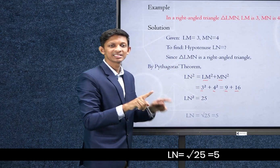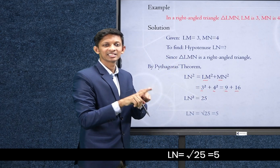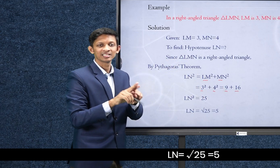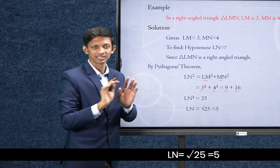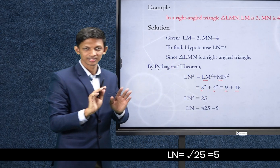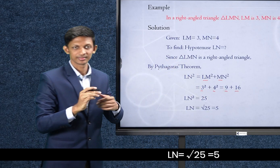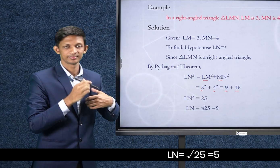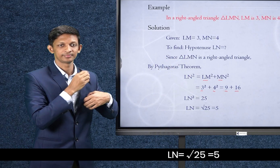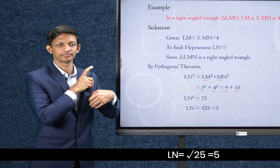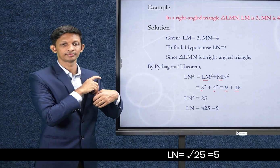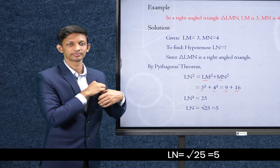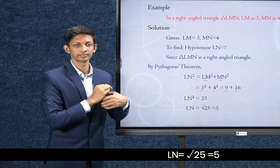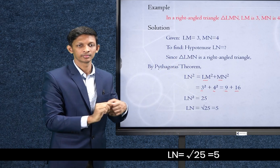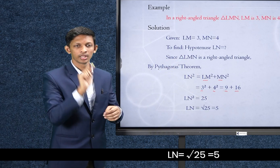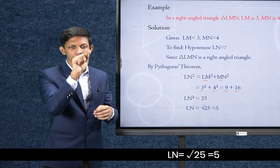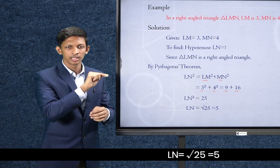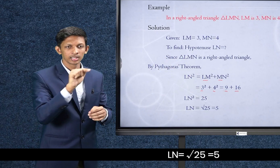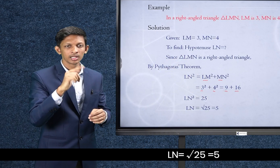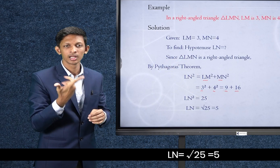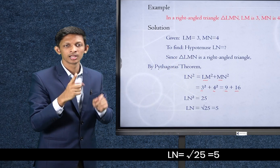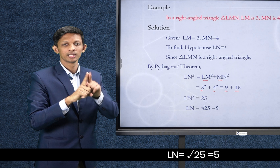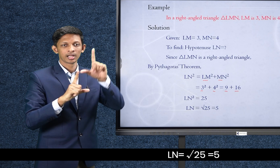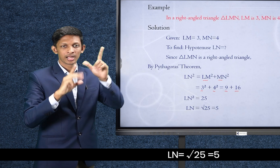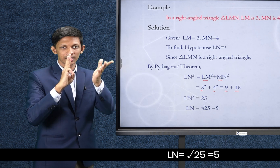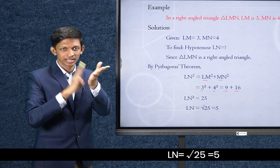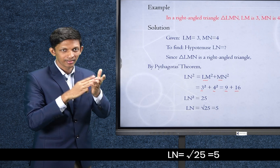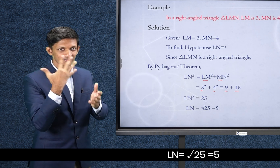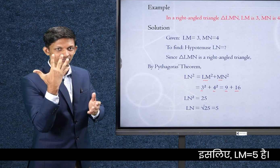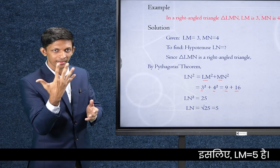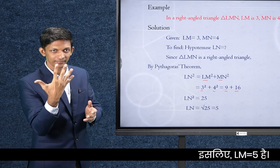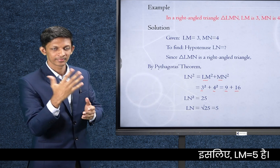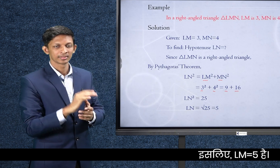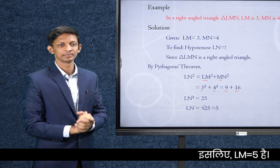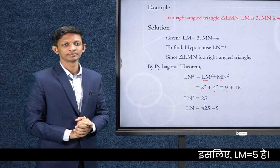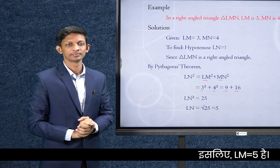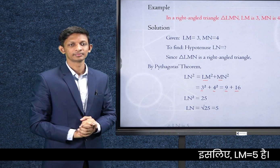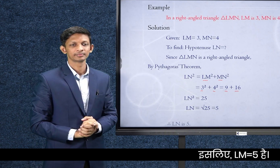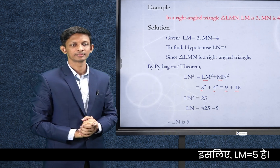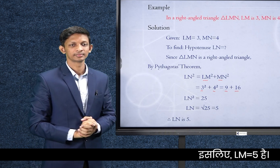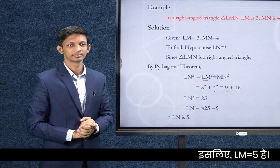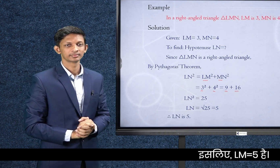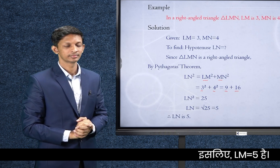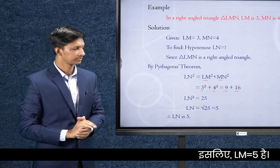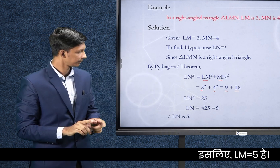LN इज इक्वल √25 इज इक्वल 5, इसलिए LM इज इक्वल 5 है।